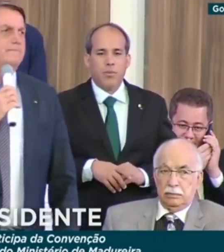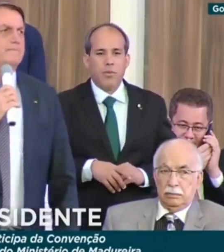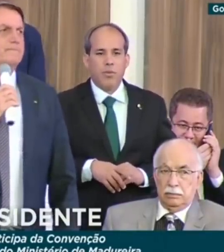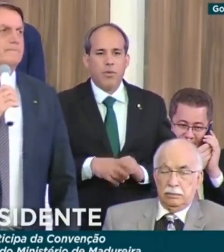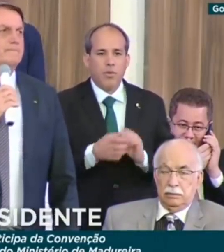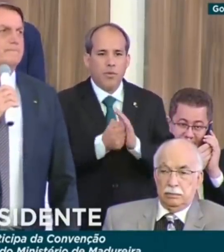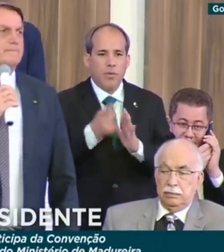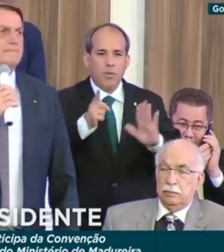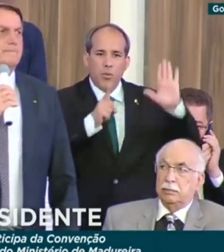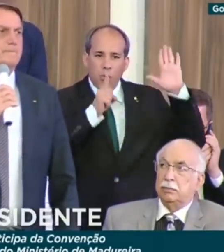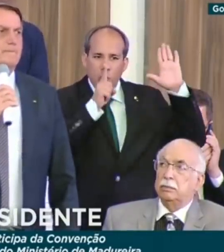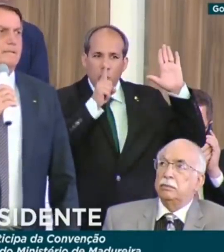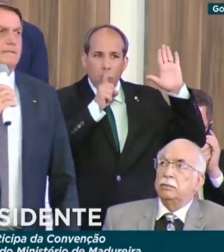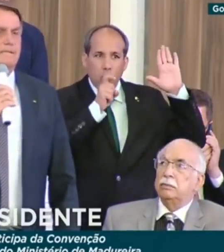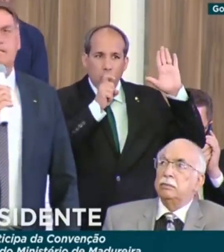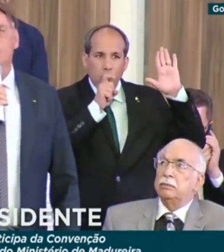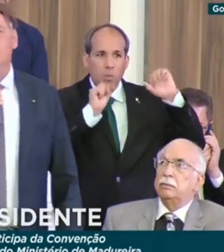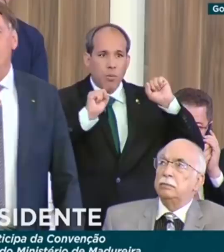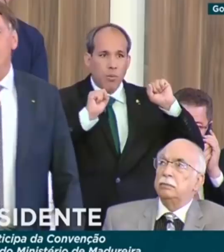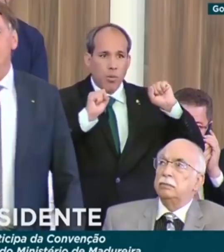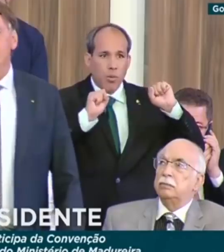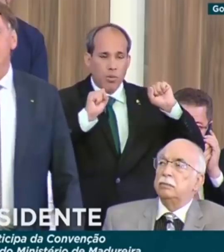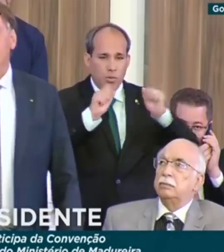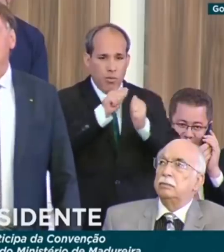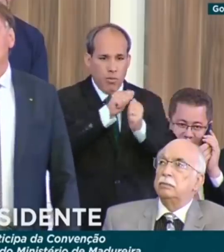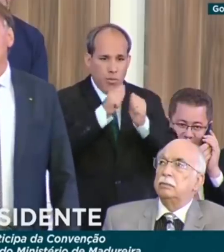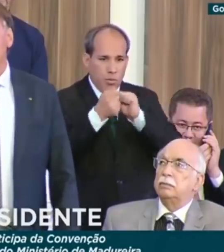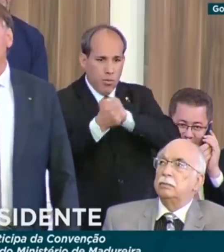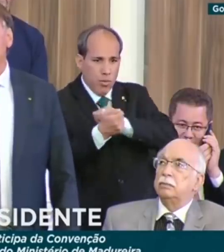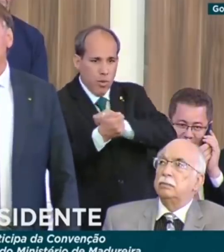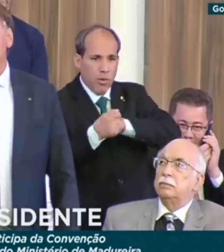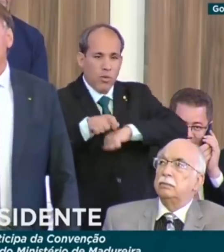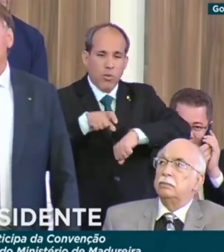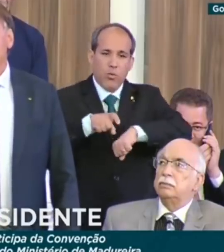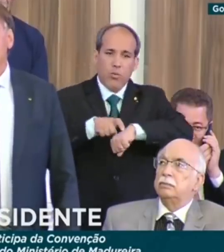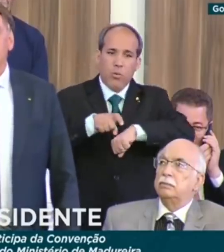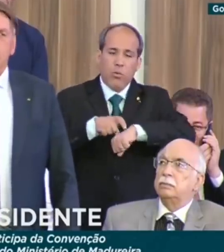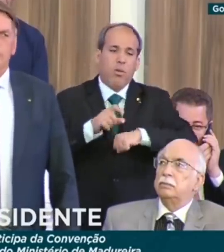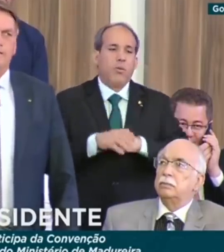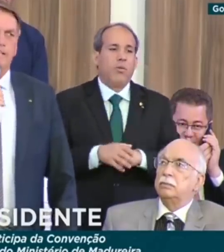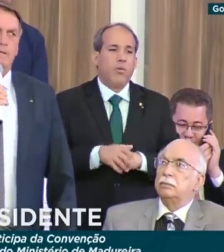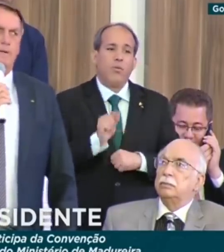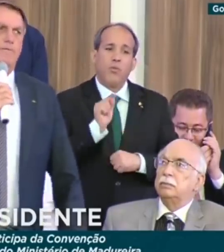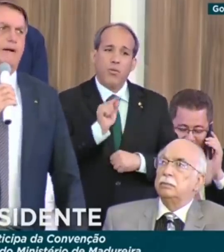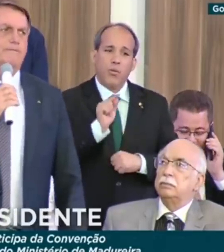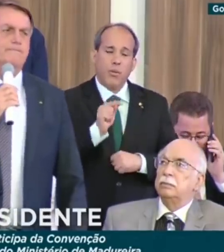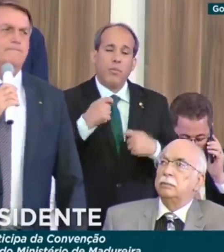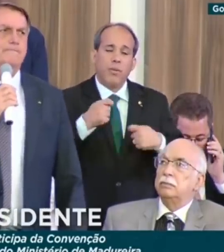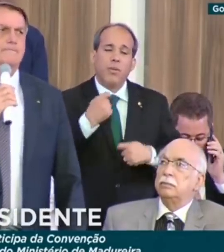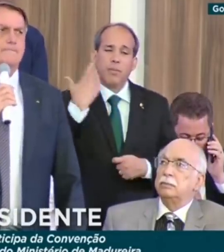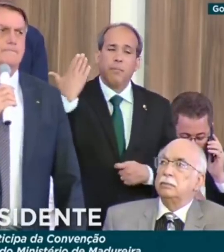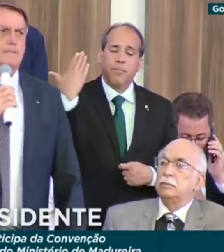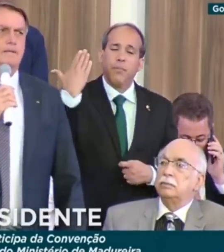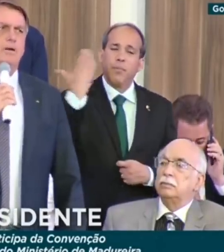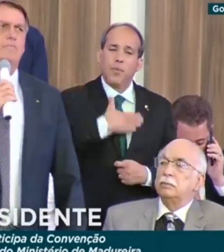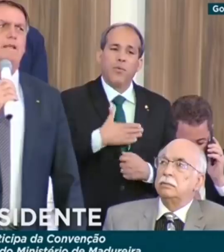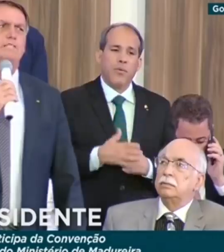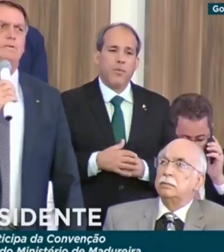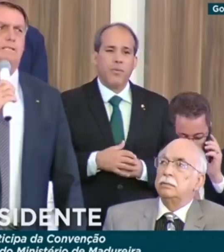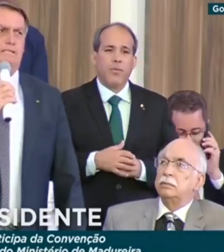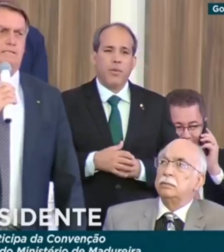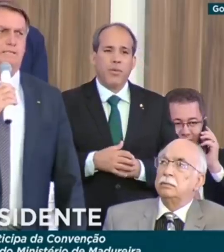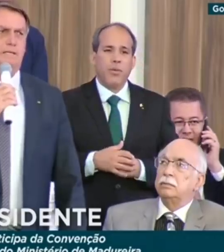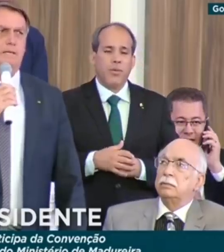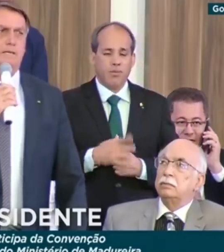pode se transformar no momento onde você vai ter que provar, não